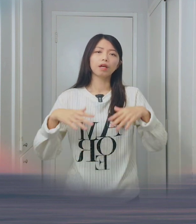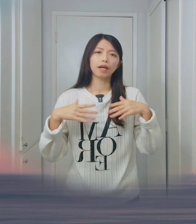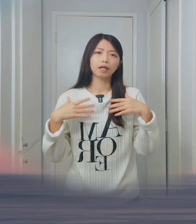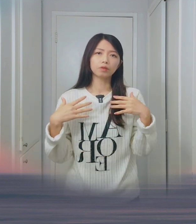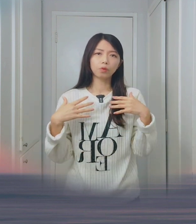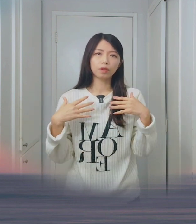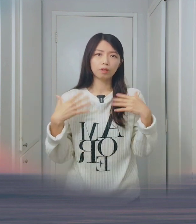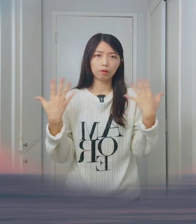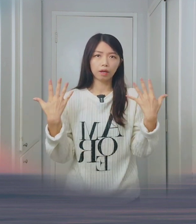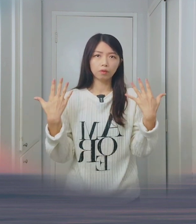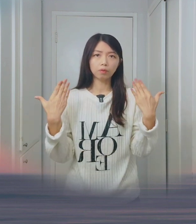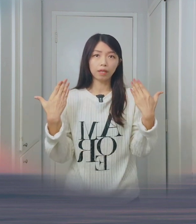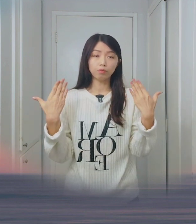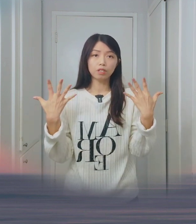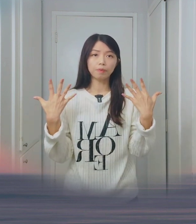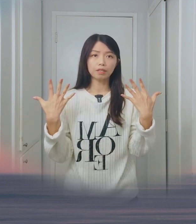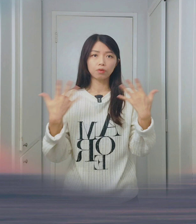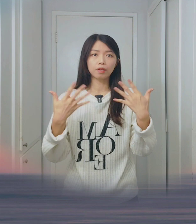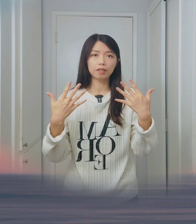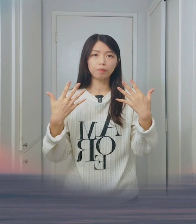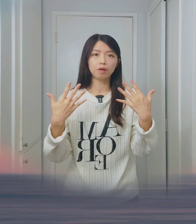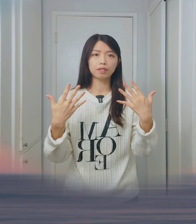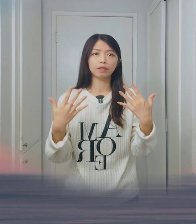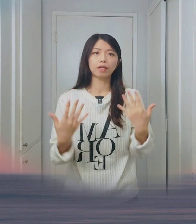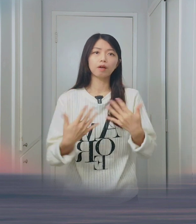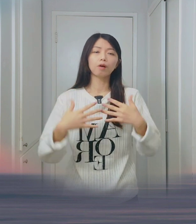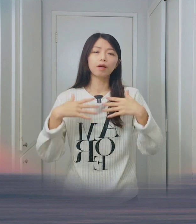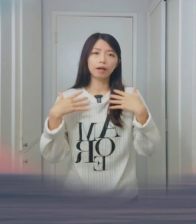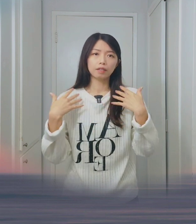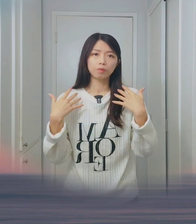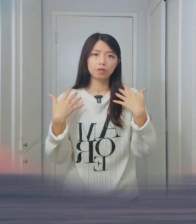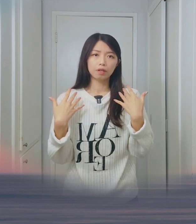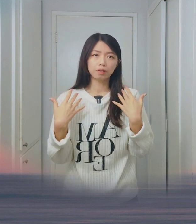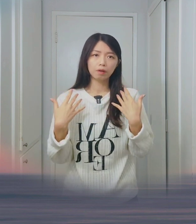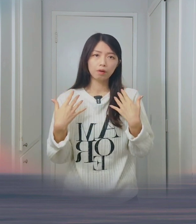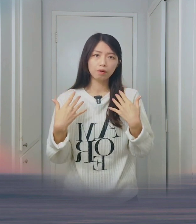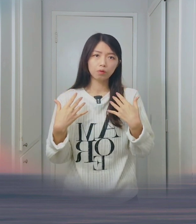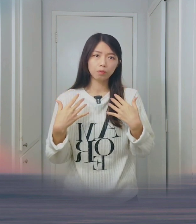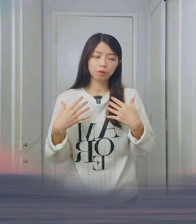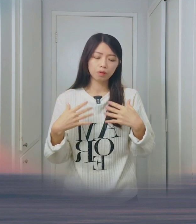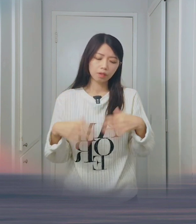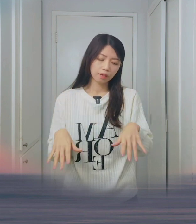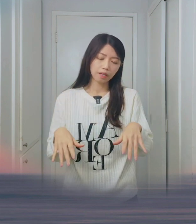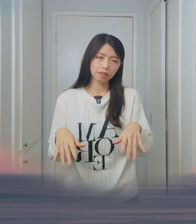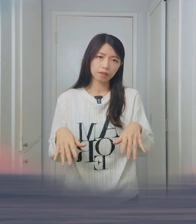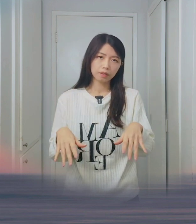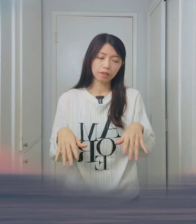수어는 양손을 이렇게 손 다 붙이지 마시고요. 살짝 벌린 이 상태에서 가슴 위치에서